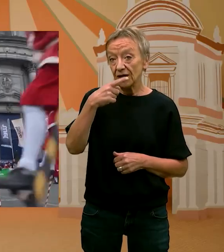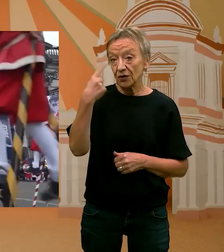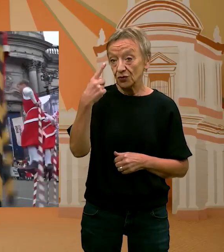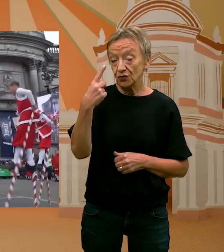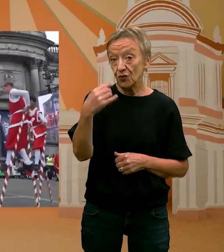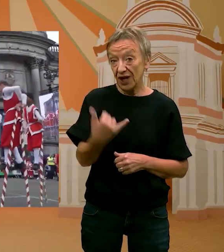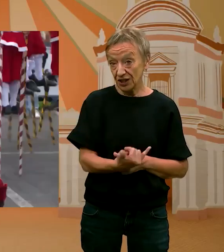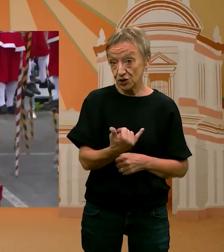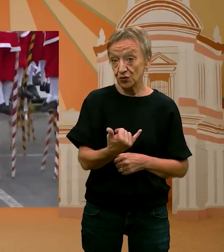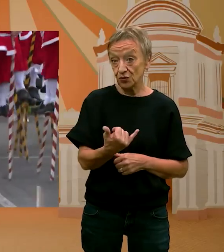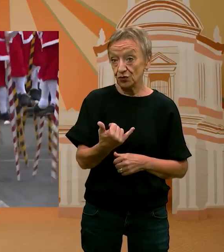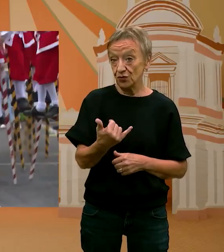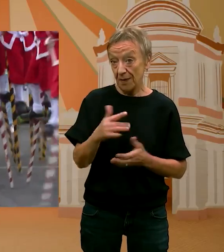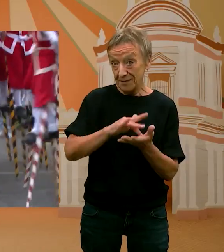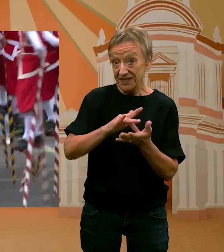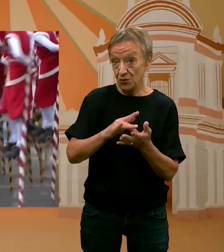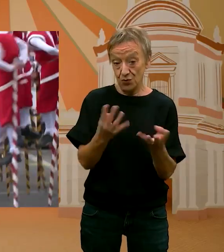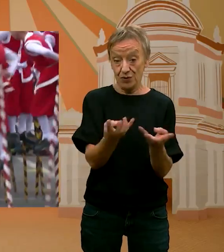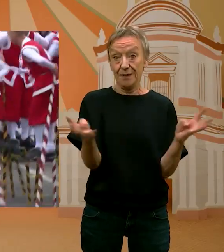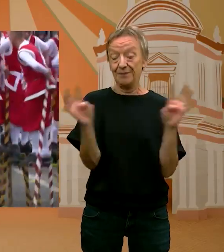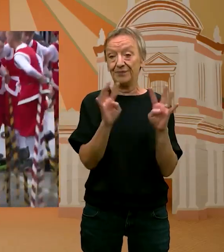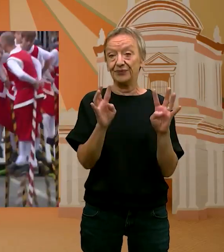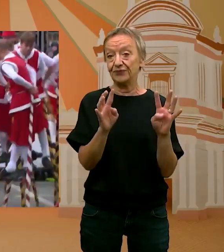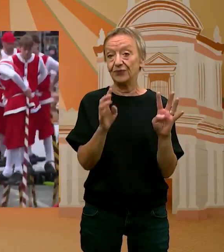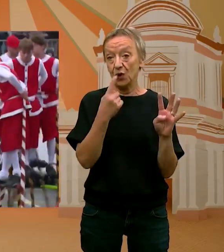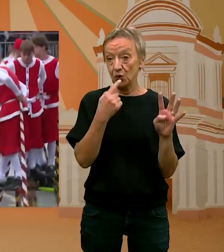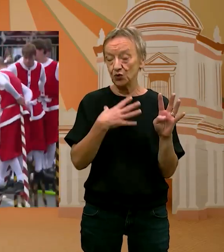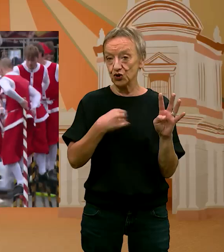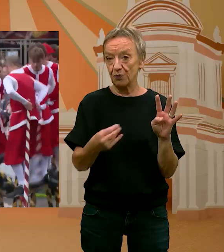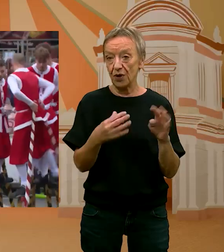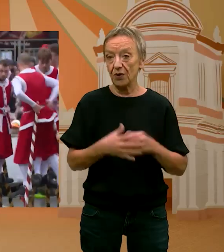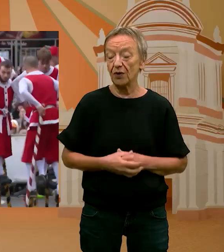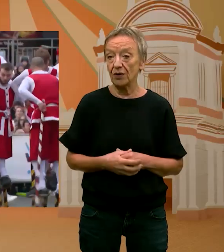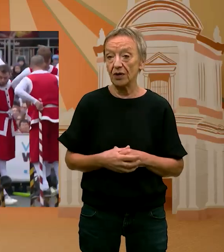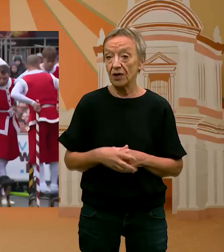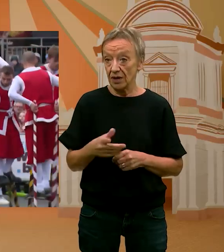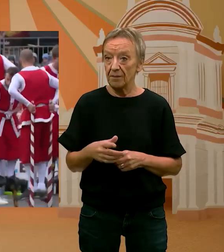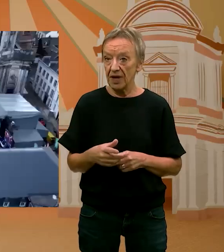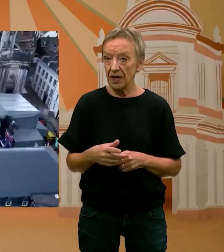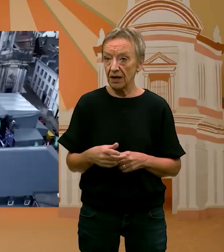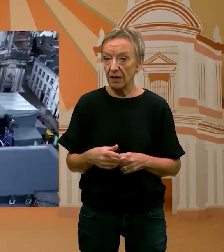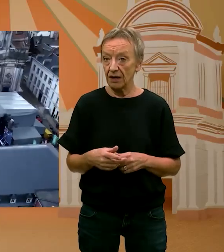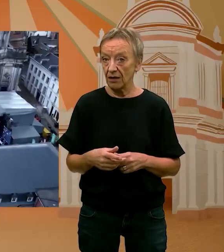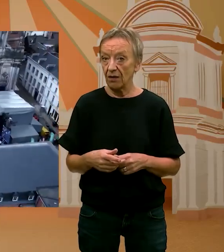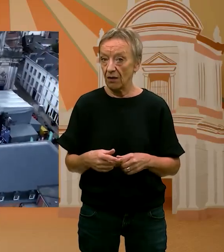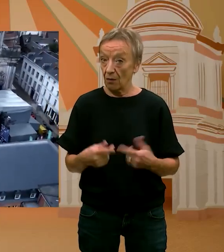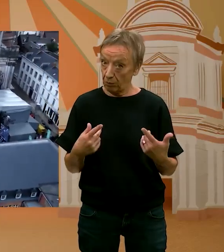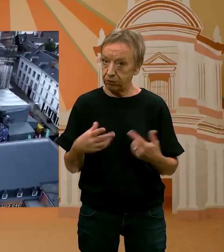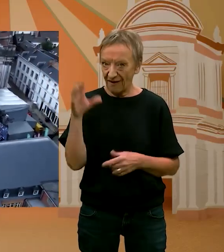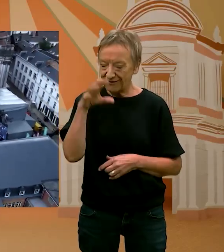ça tape très fort. C'est vrai que le round d'observation a été très court, voire même quasiment inexistant, mais je remarque que les mélans, après avoir perdu